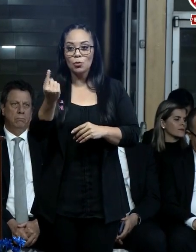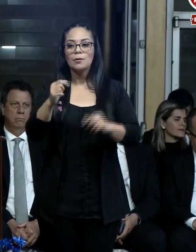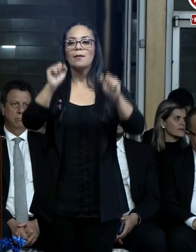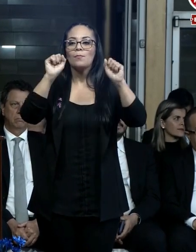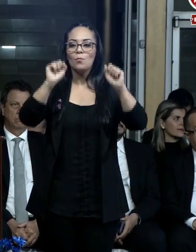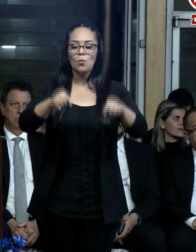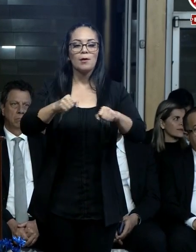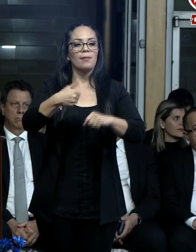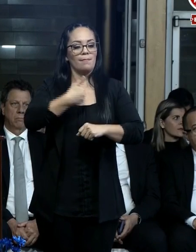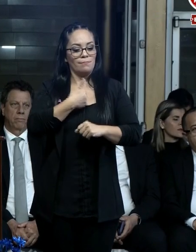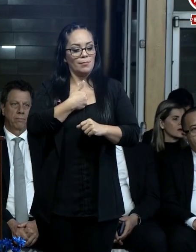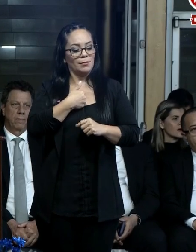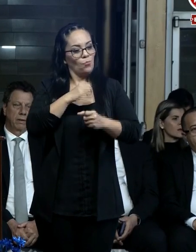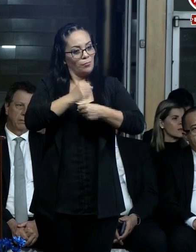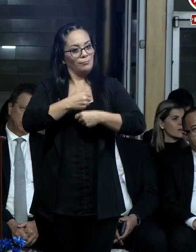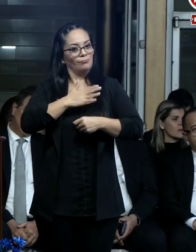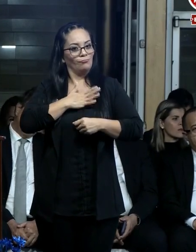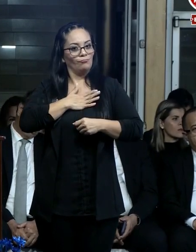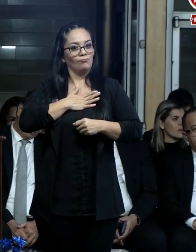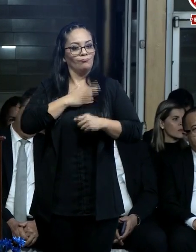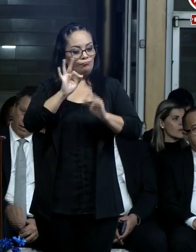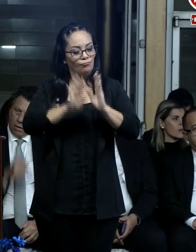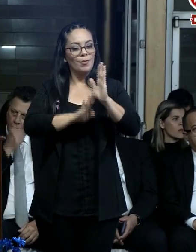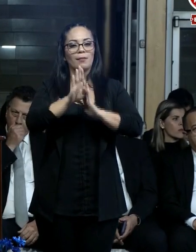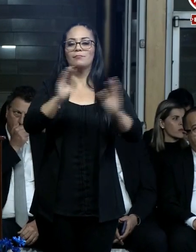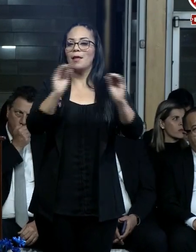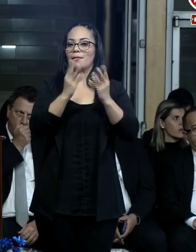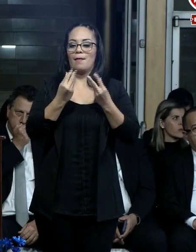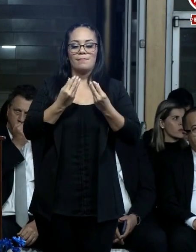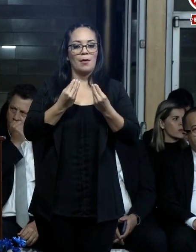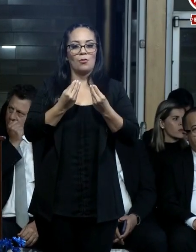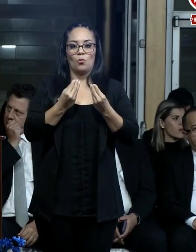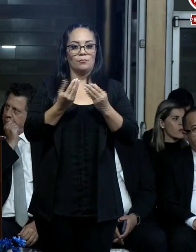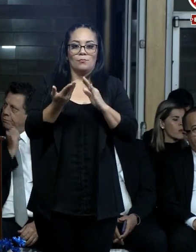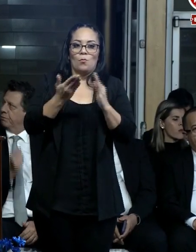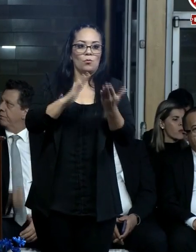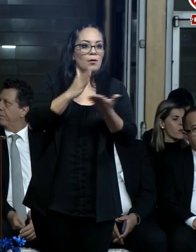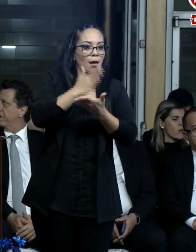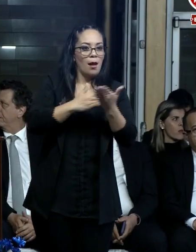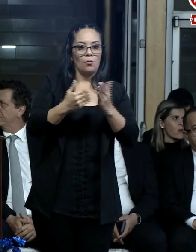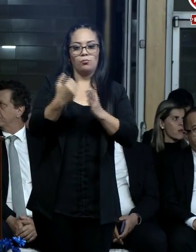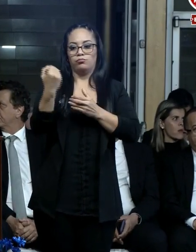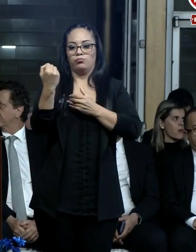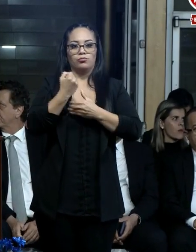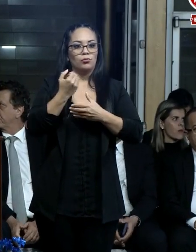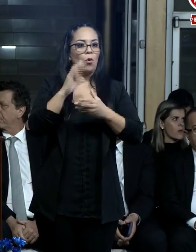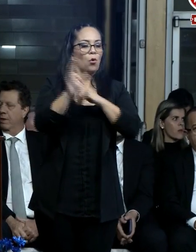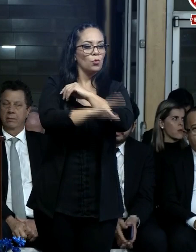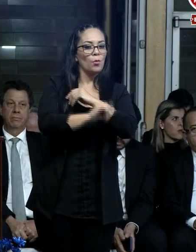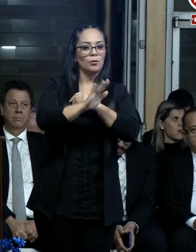pueda autorrealizarse sin temer por su vida o su propiedad.